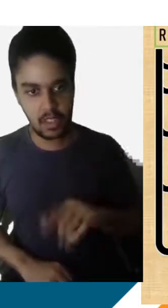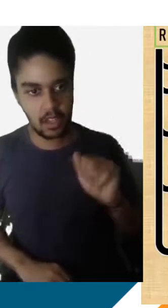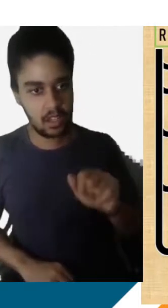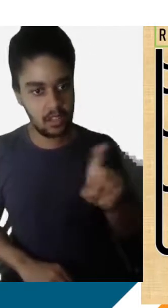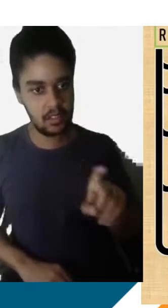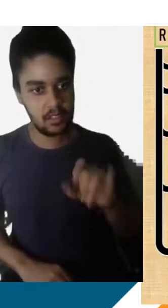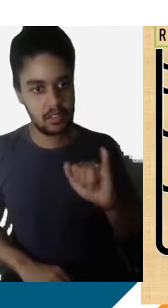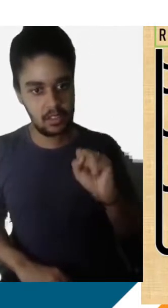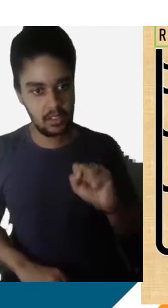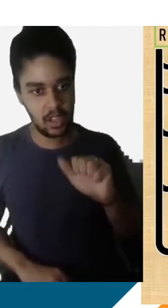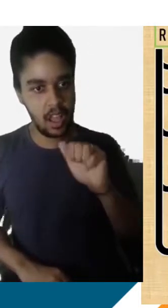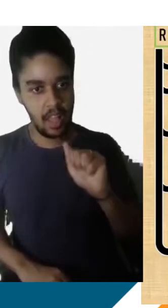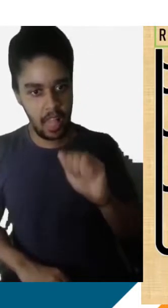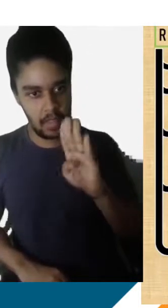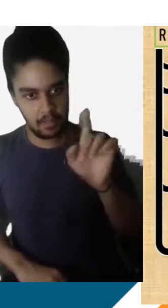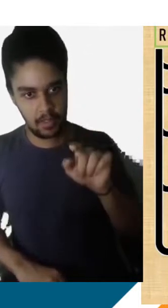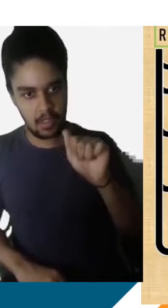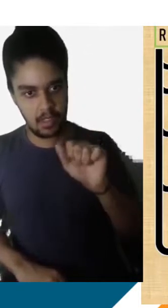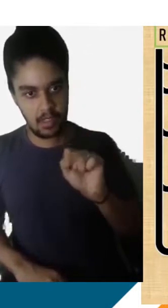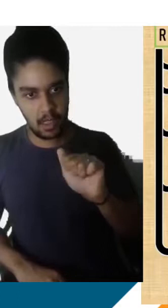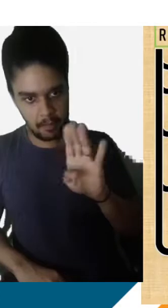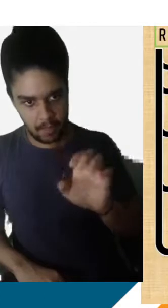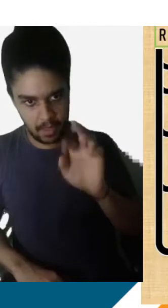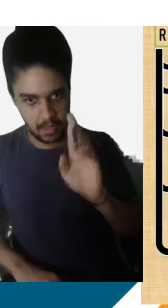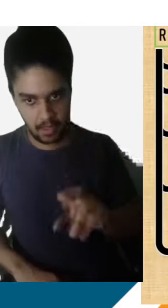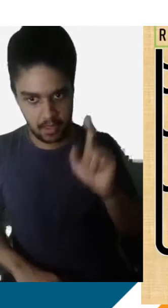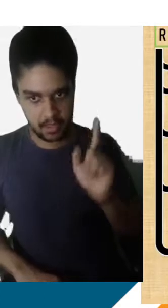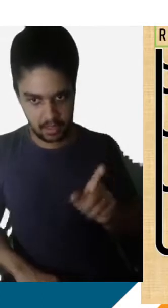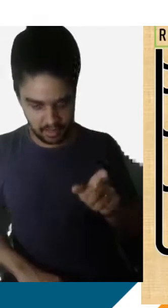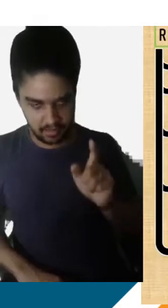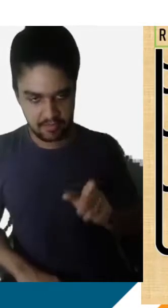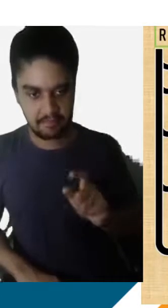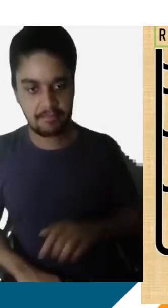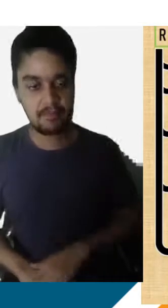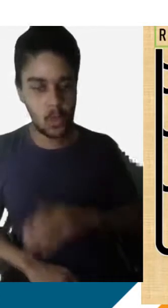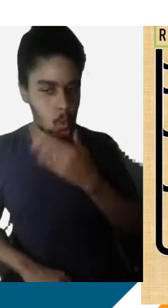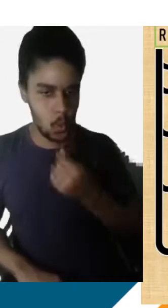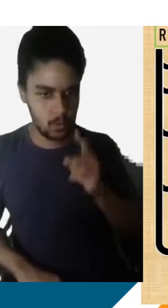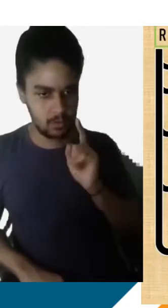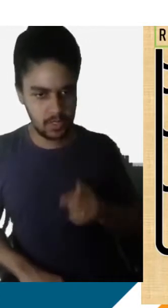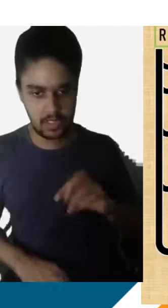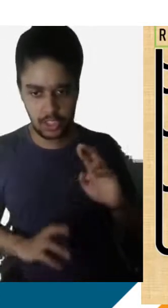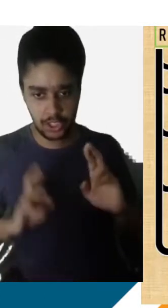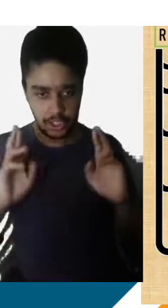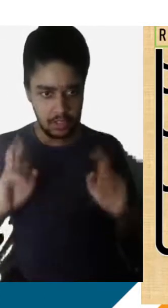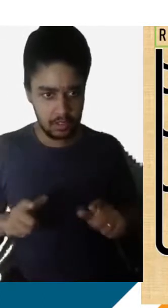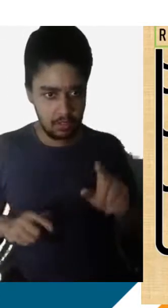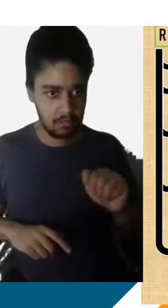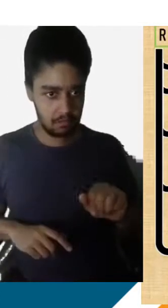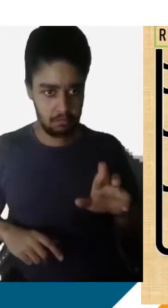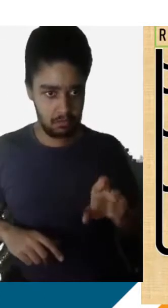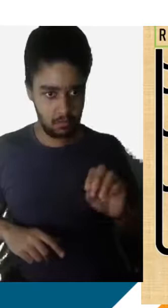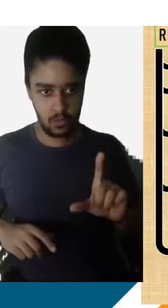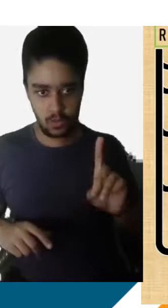importantíssimo, que é o Aziz Absaber. O Aziz Absaber é diferente, né, do